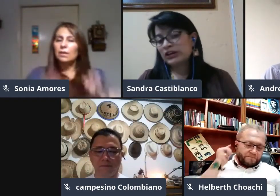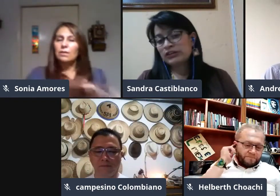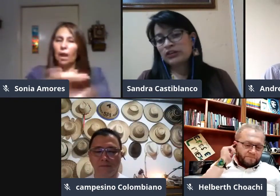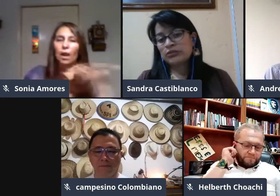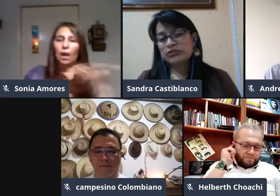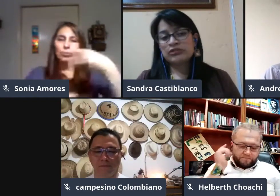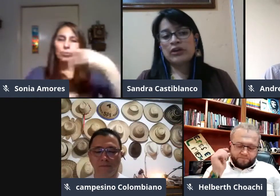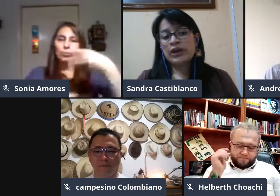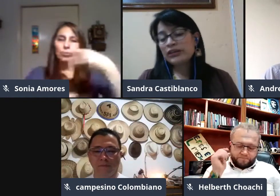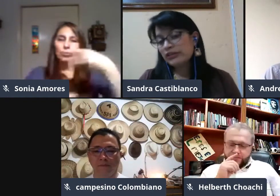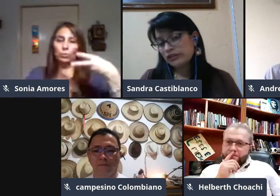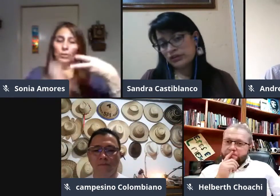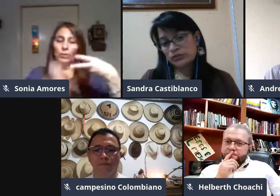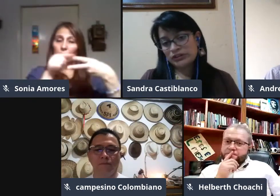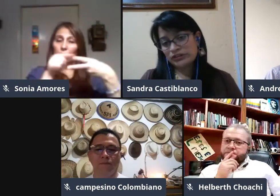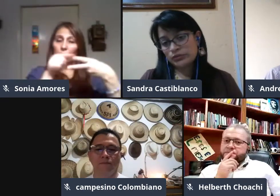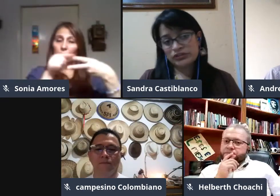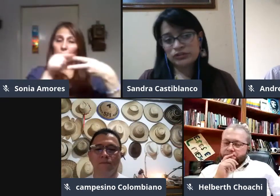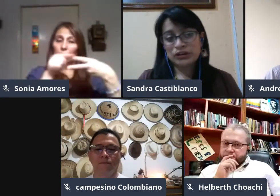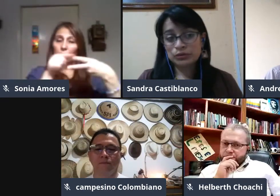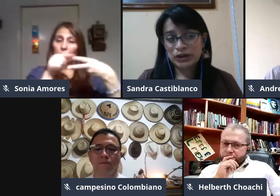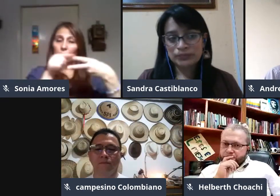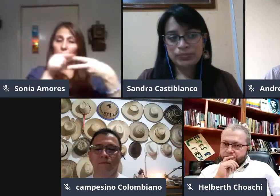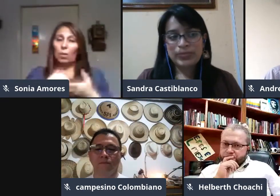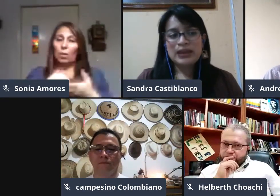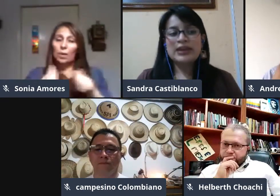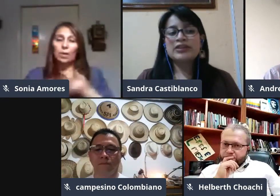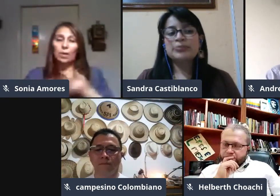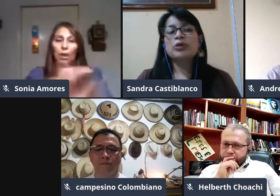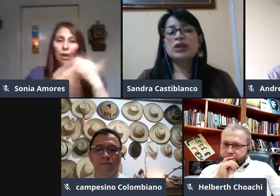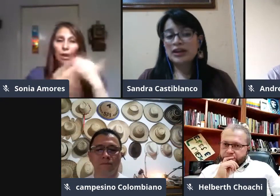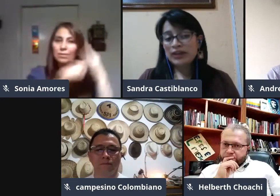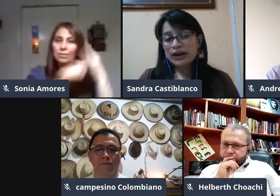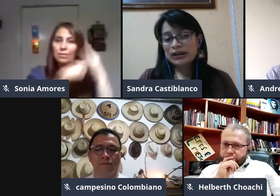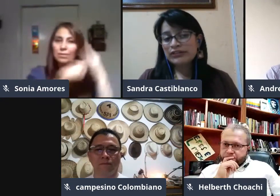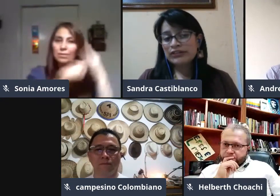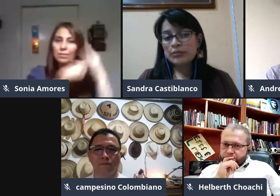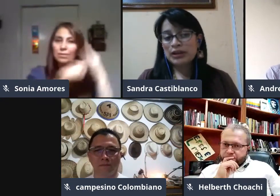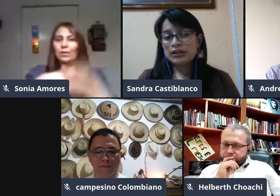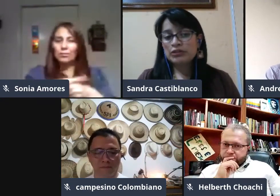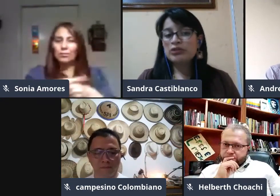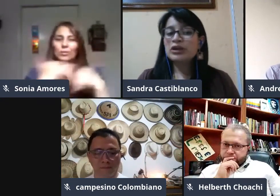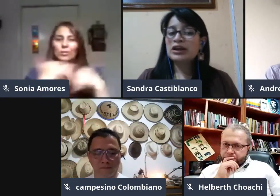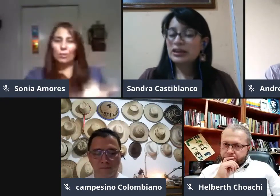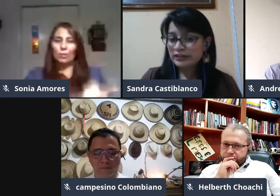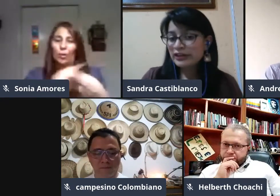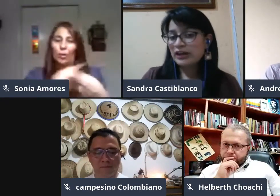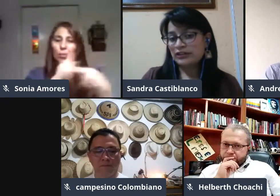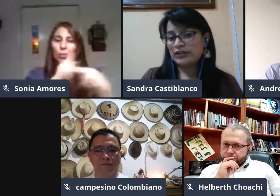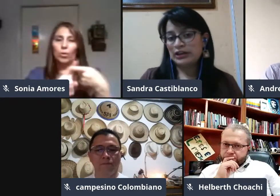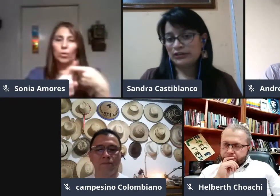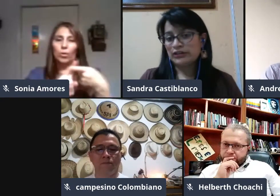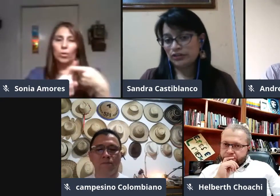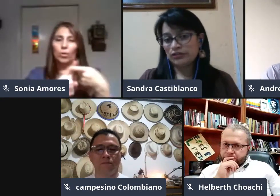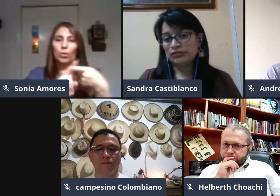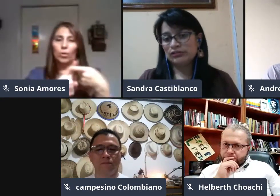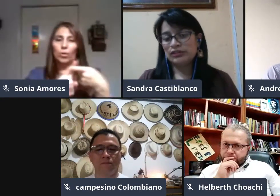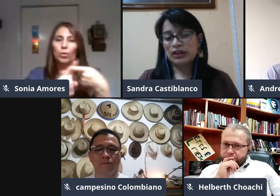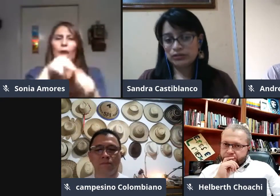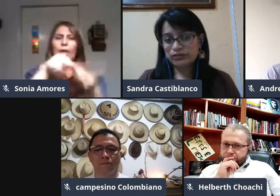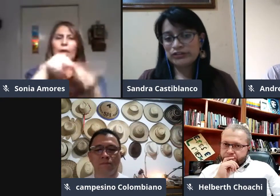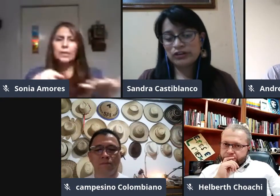a la vez, que nos permiten conversar desde nuestros saberes y desde nuestra situación actual. y es ¿por qué hablar en este momento de una crisis